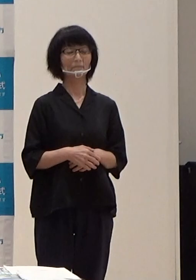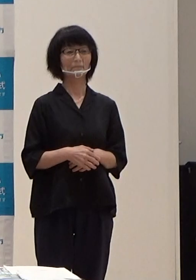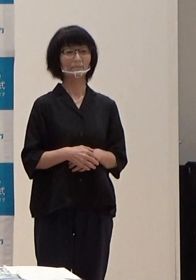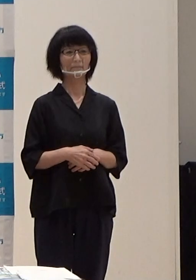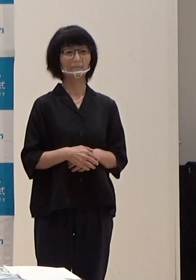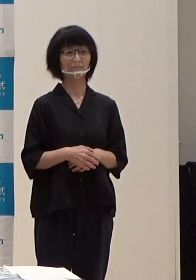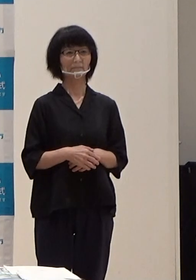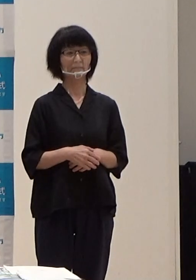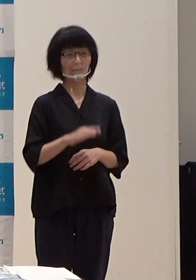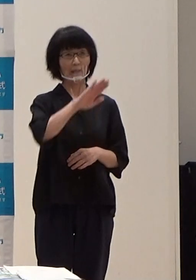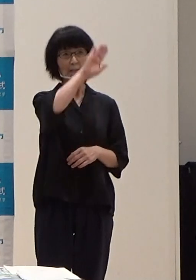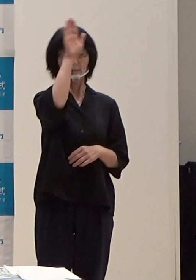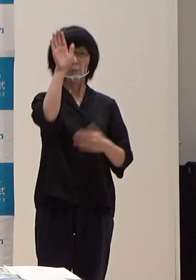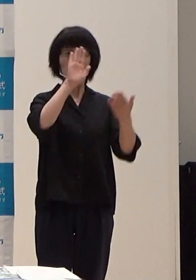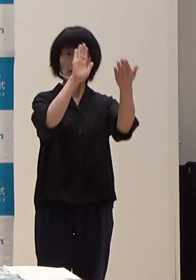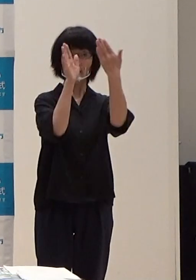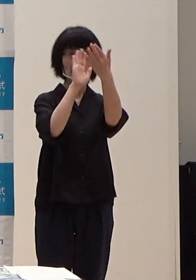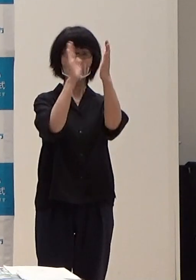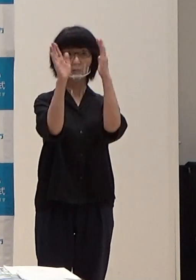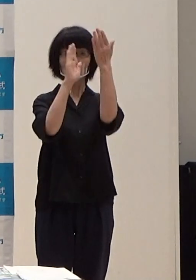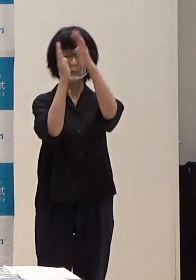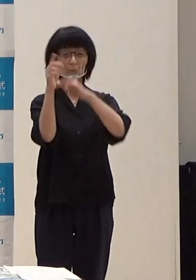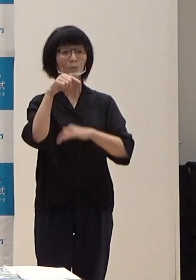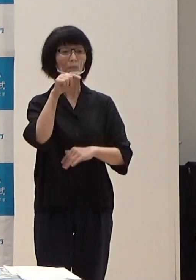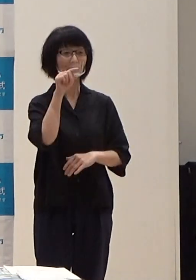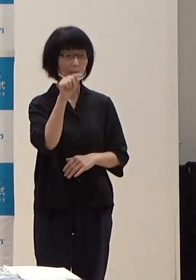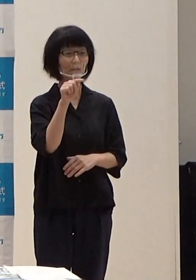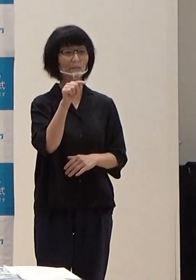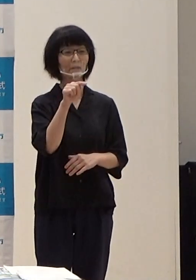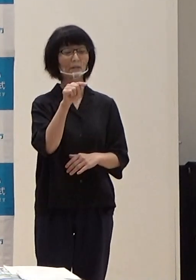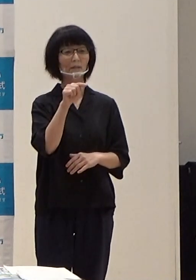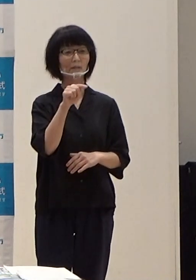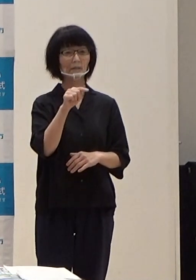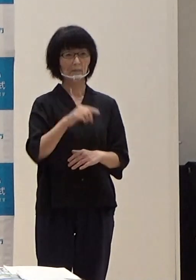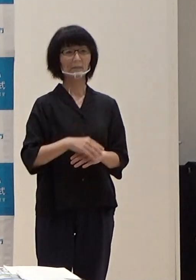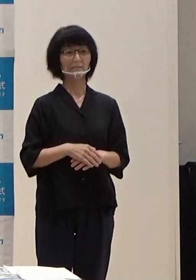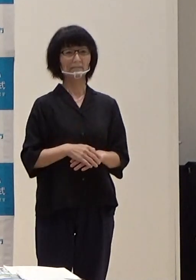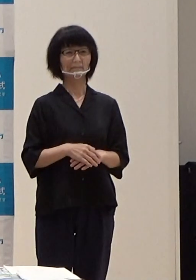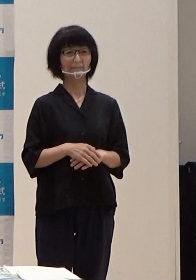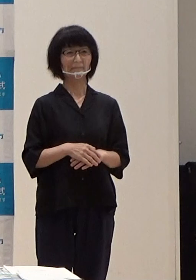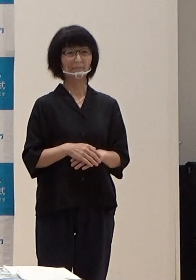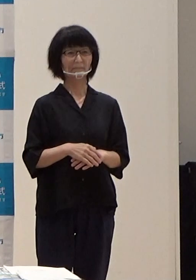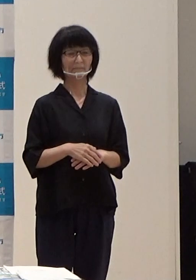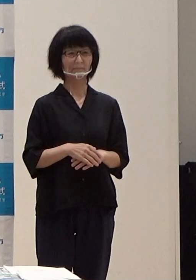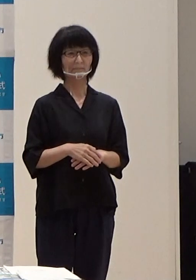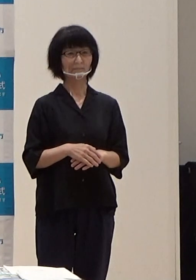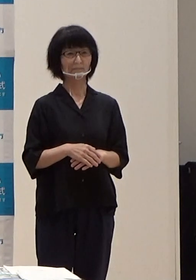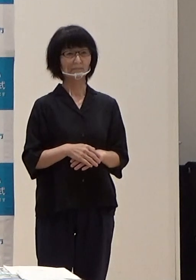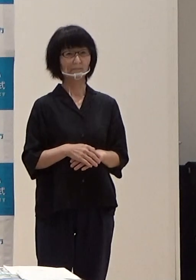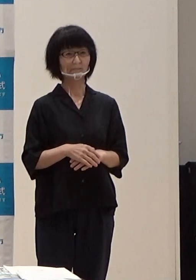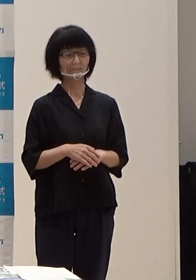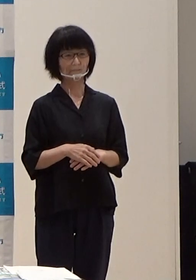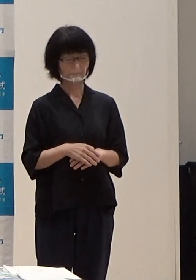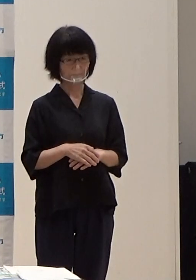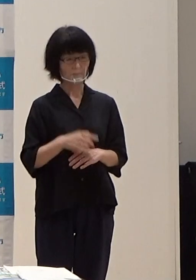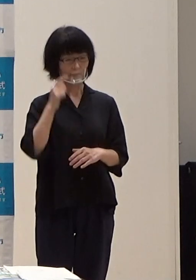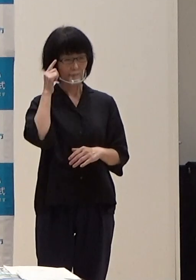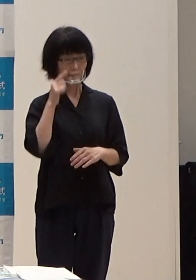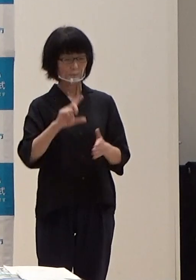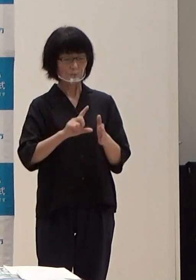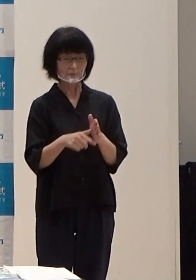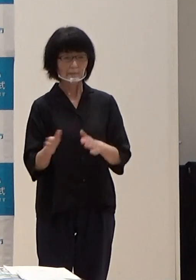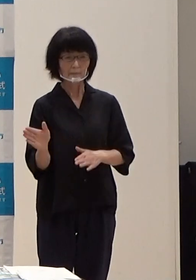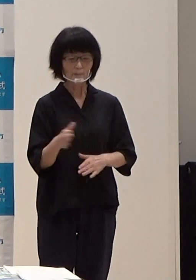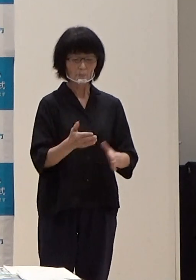気候変動の中でですね、これはたくさんの江戸時代以来のため池があるわけでございます